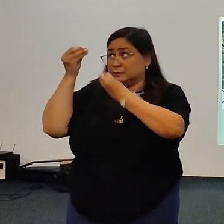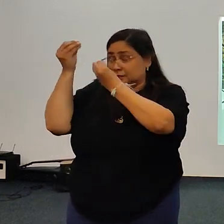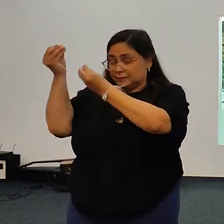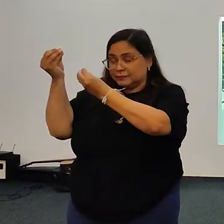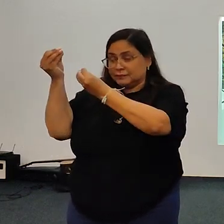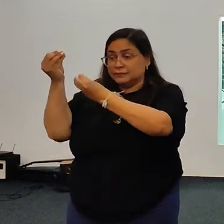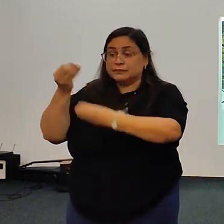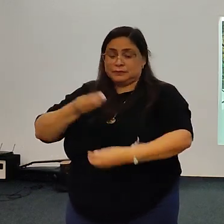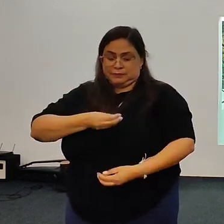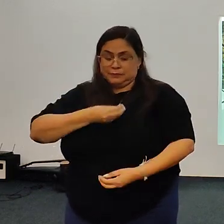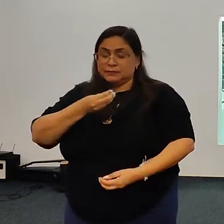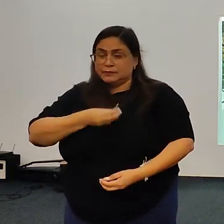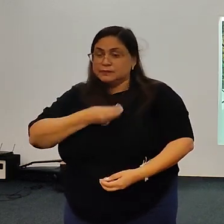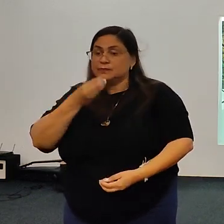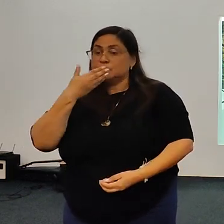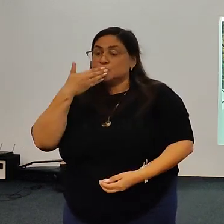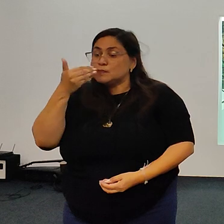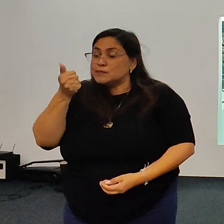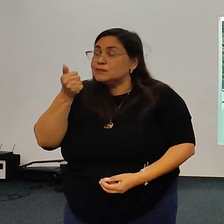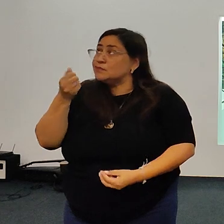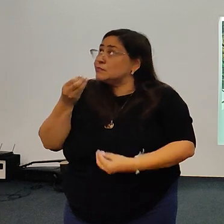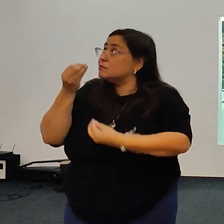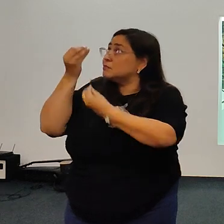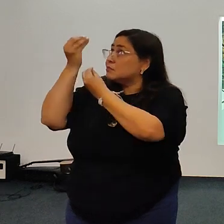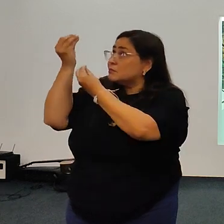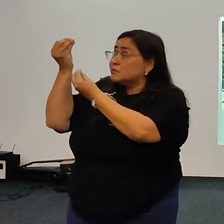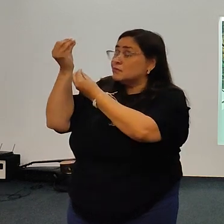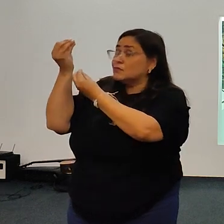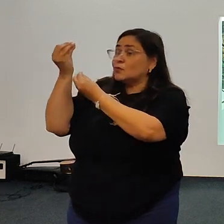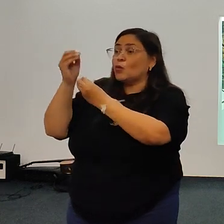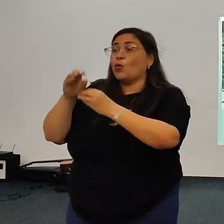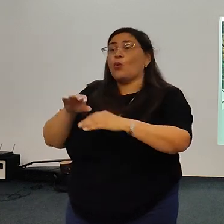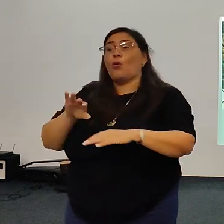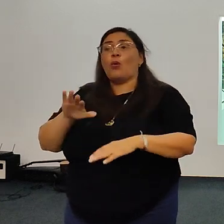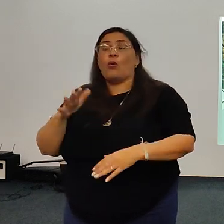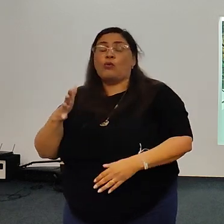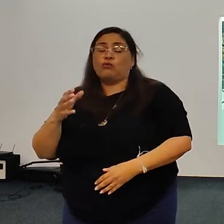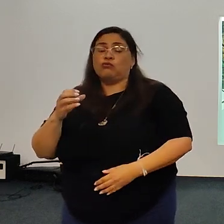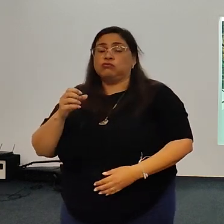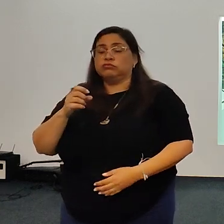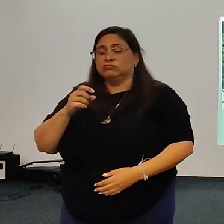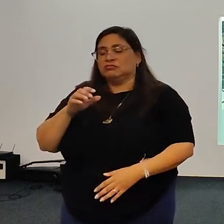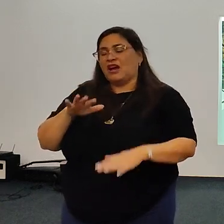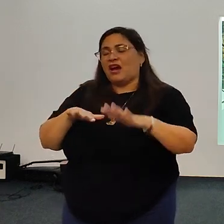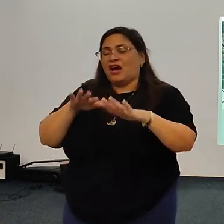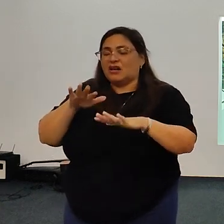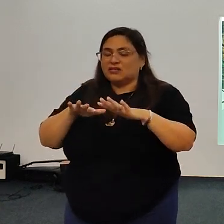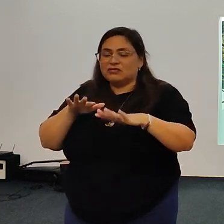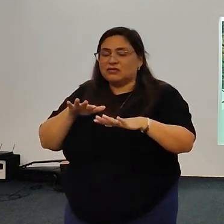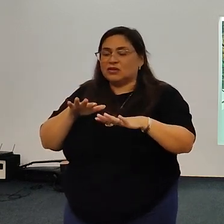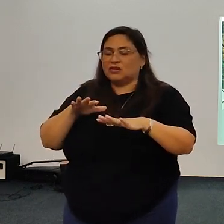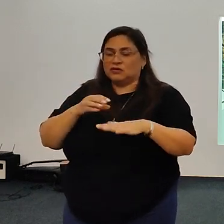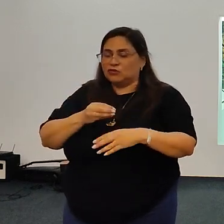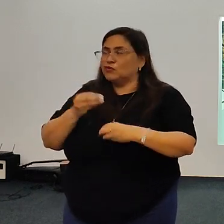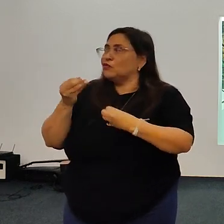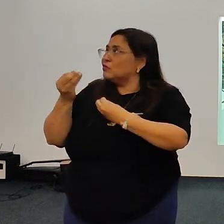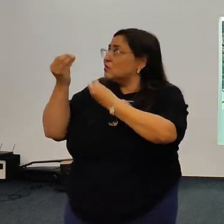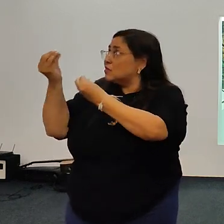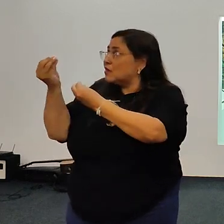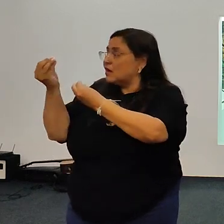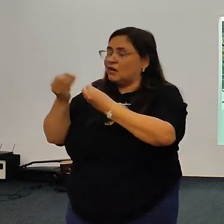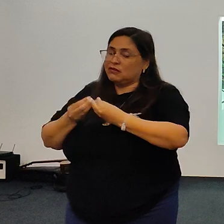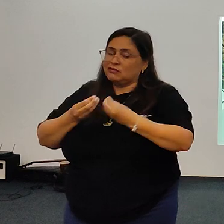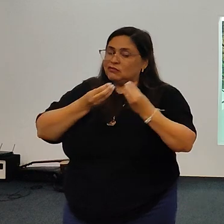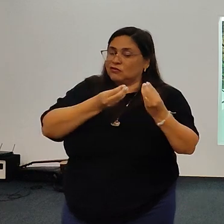tem vivido o seu melhor para Deus? Ou você tem vivido de forma morna, sabendo que está errado, porque você